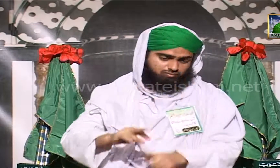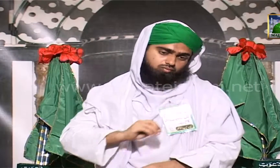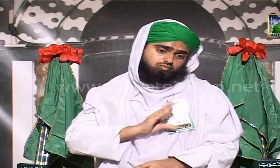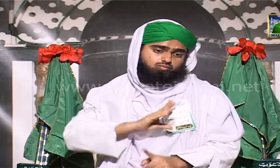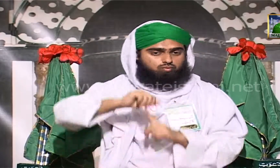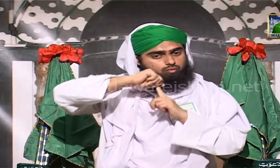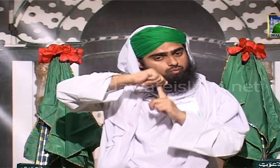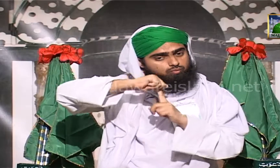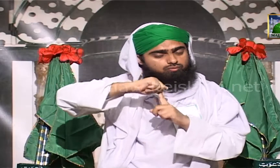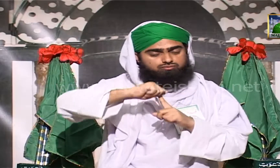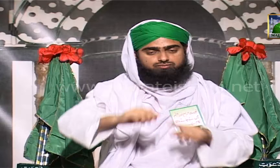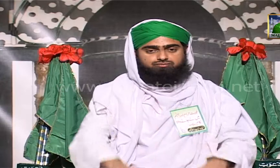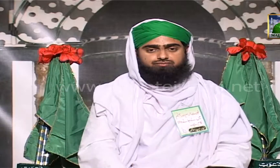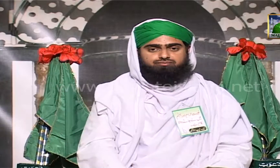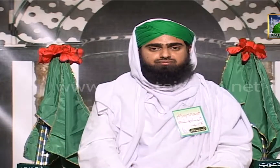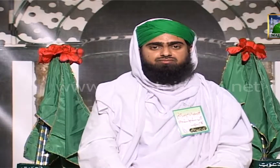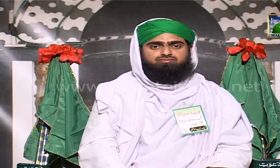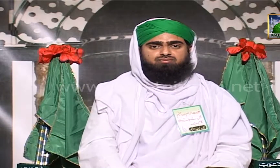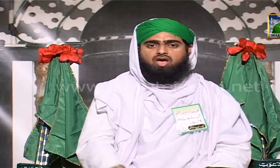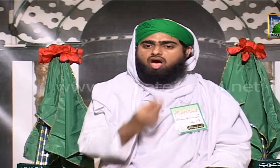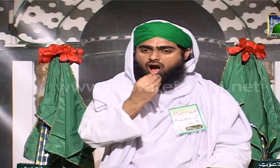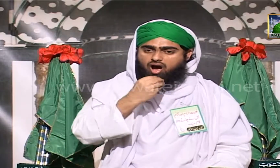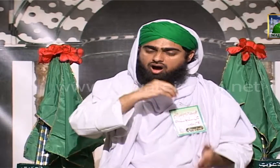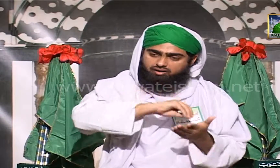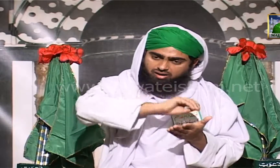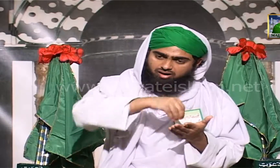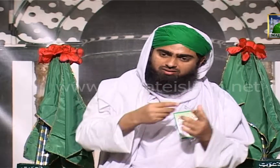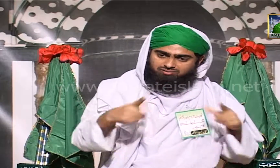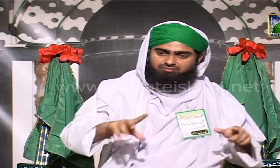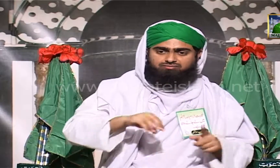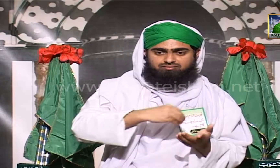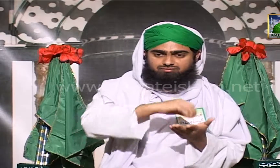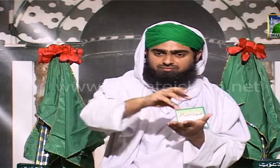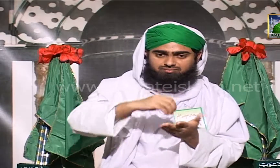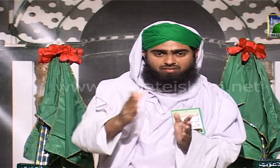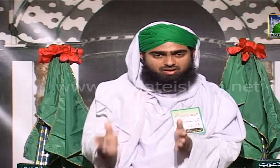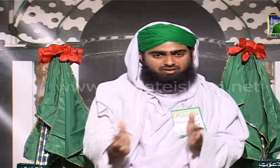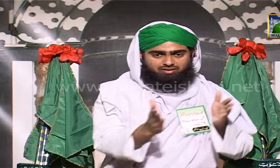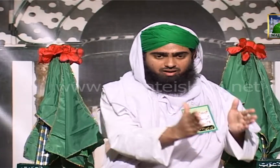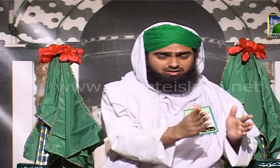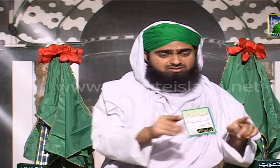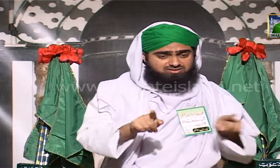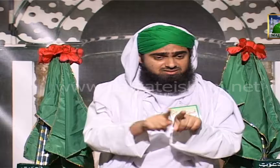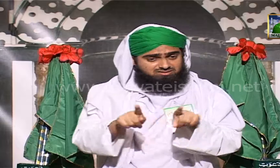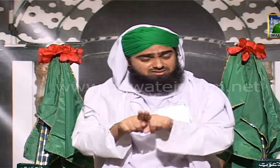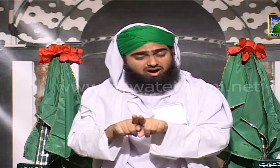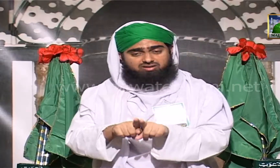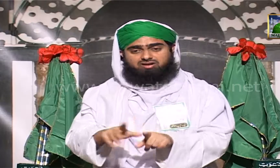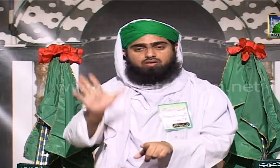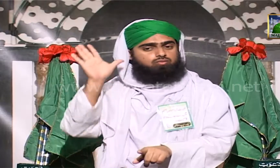بھی ہیں اور نمازی بھی ہیں. تو نیاز اپنی جگہ پر امر مستحب ضرور ہے، مگر نماز جو ہے میرے پیارے اسلامی بھائیوں ہم سب مسلمانوں